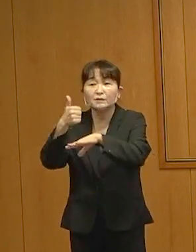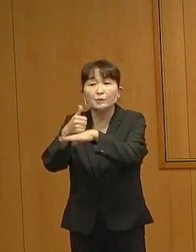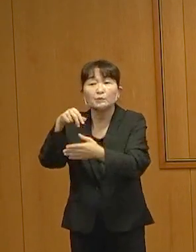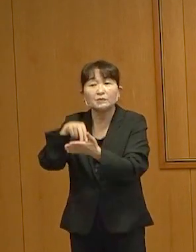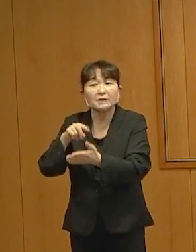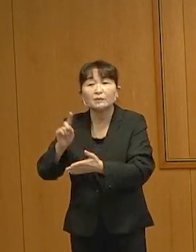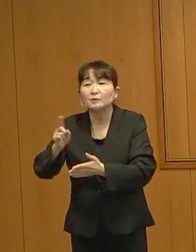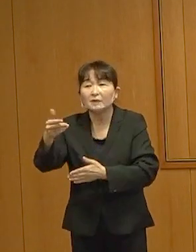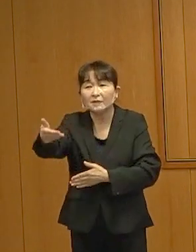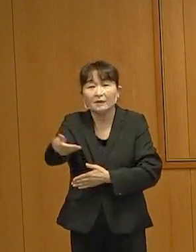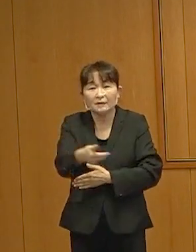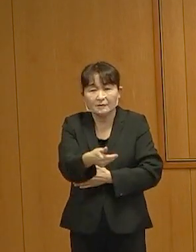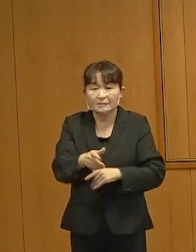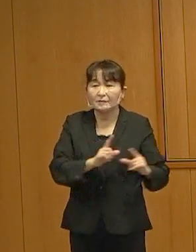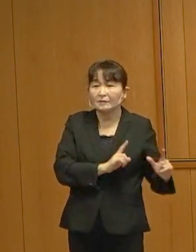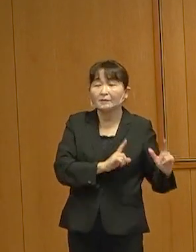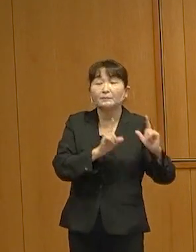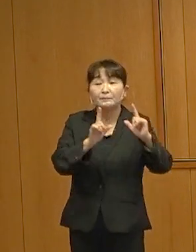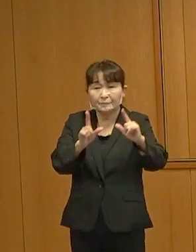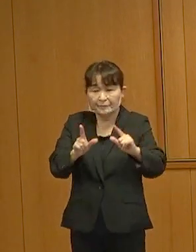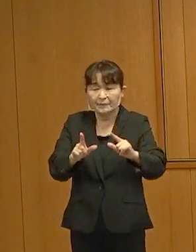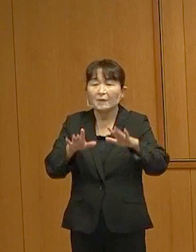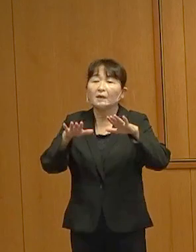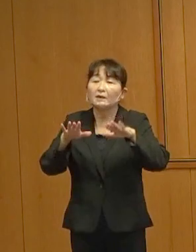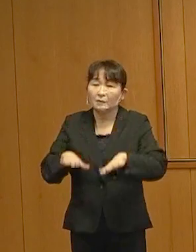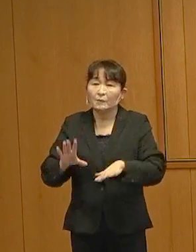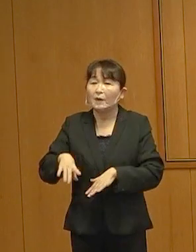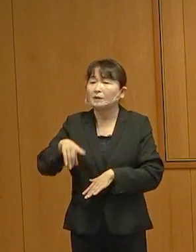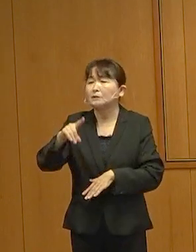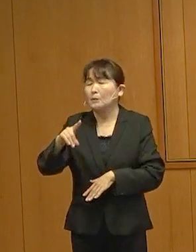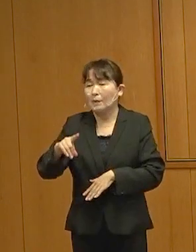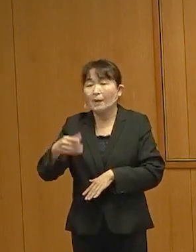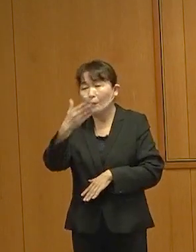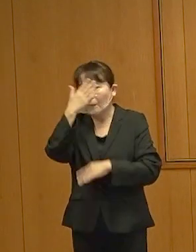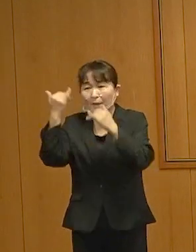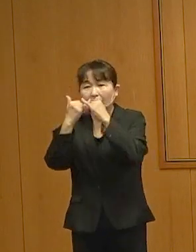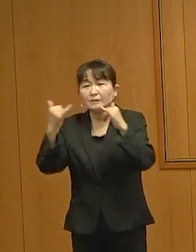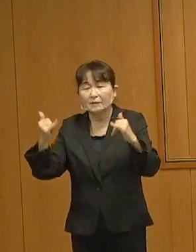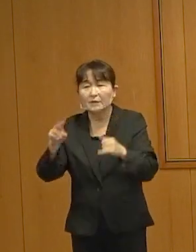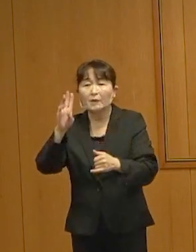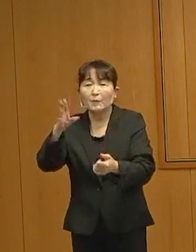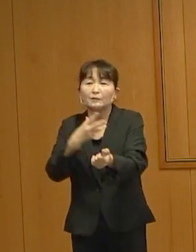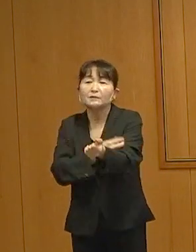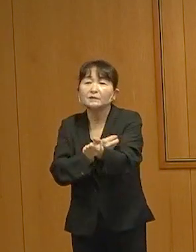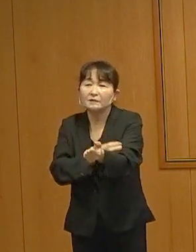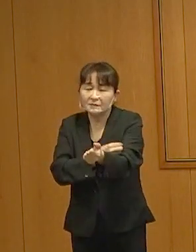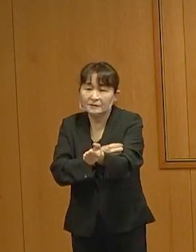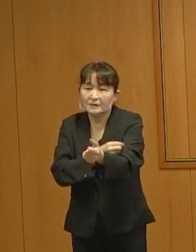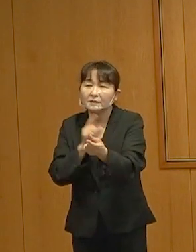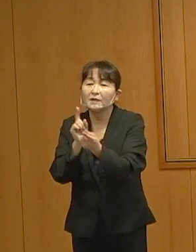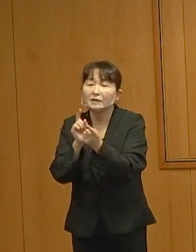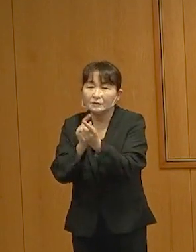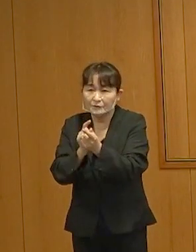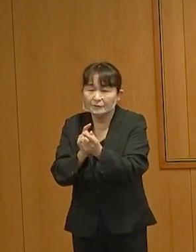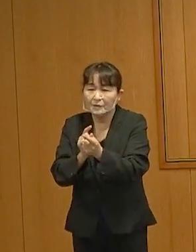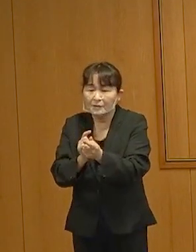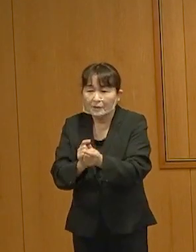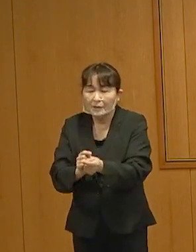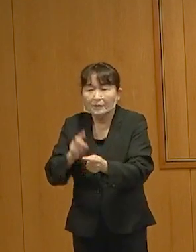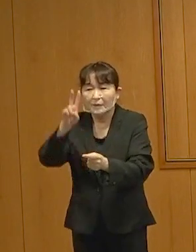い、当初はですね、若い世代にワクチンに対するリスクが高いっていうふう